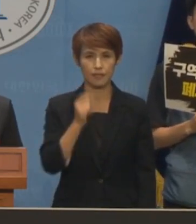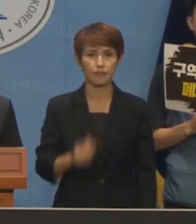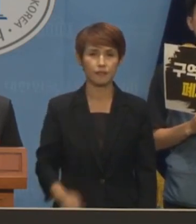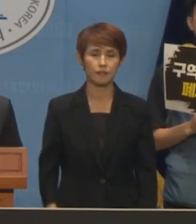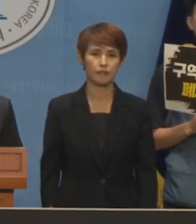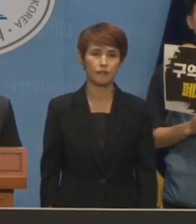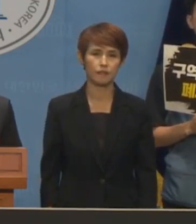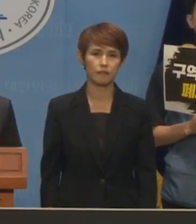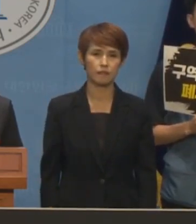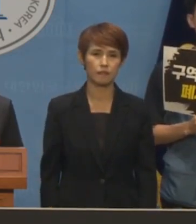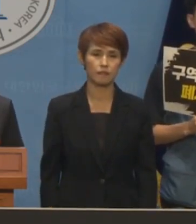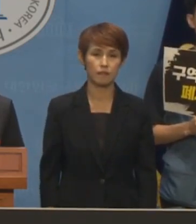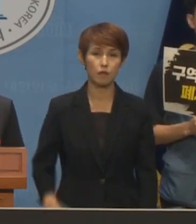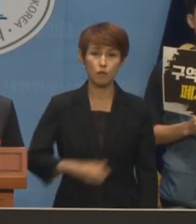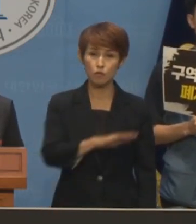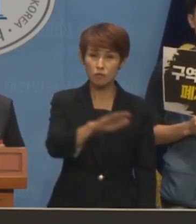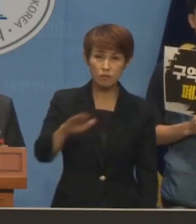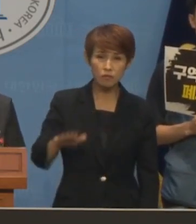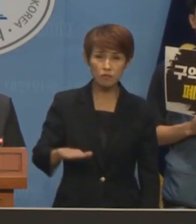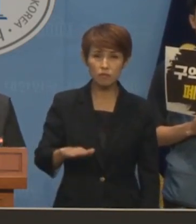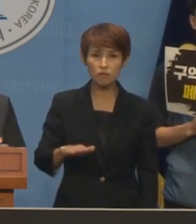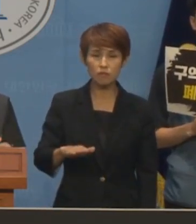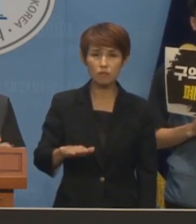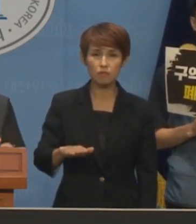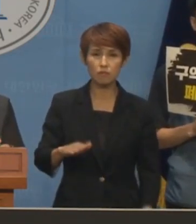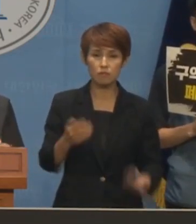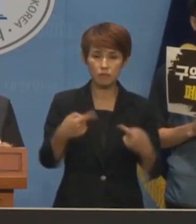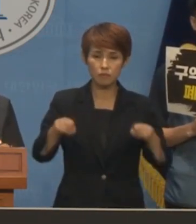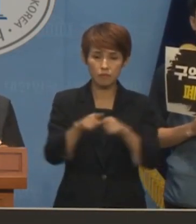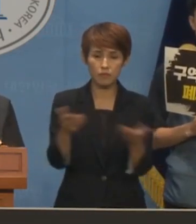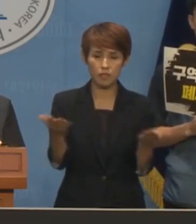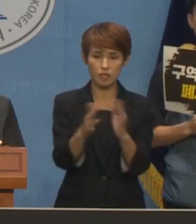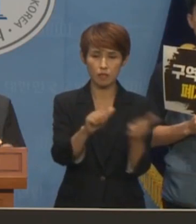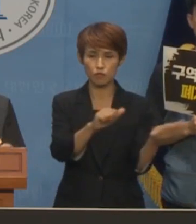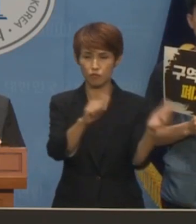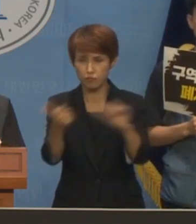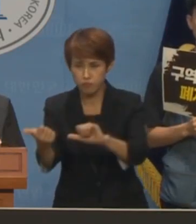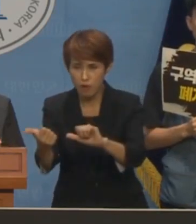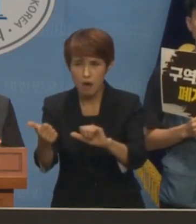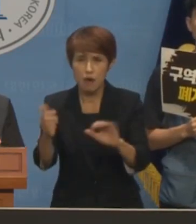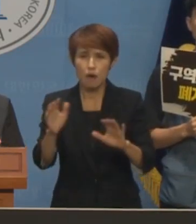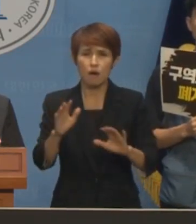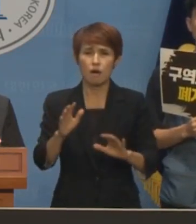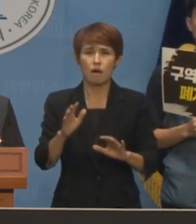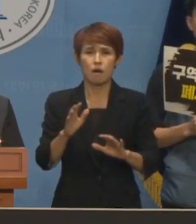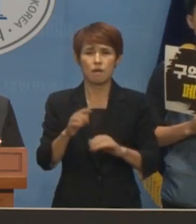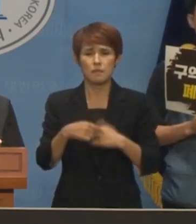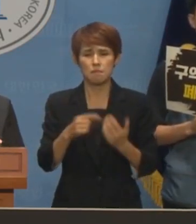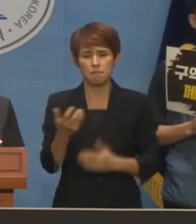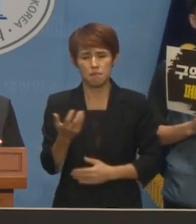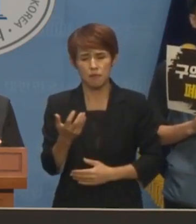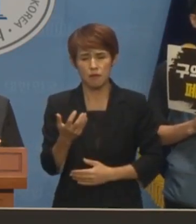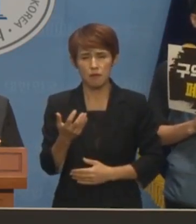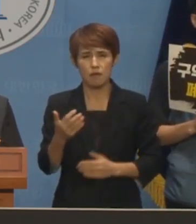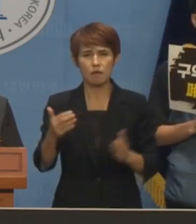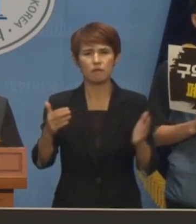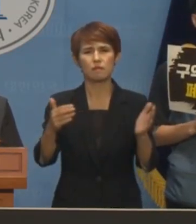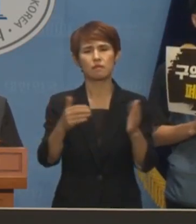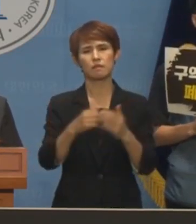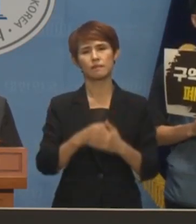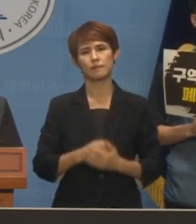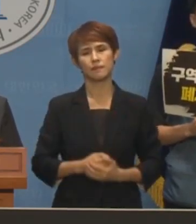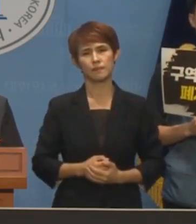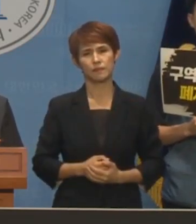우리는 동료의 억울한 죽음을 보며 가슴 아파하고 분노해야 합니까 왜 우리 사회는